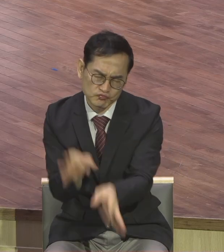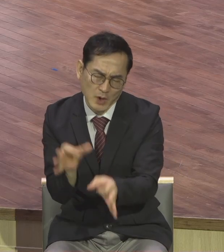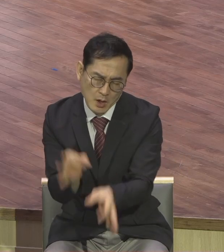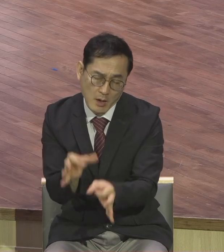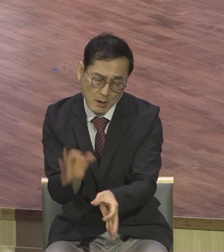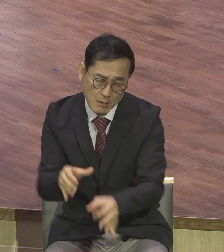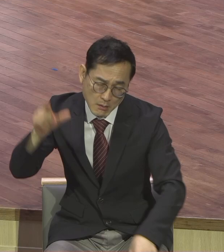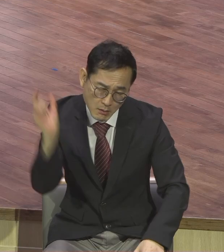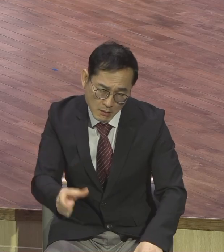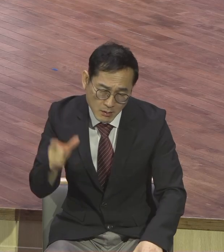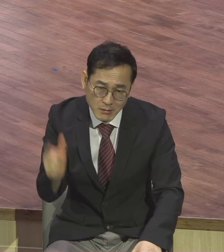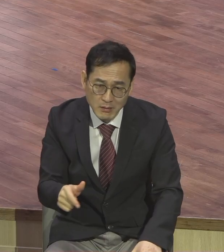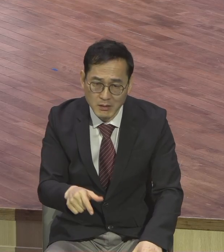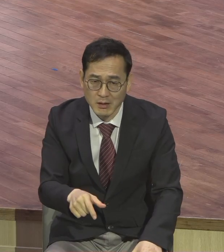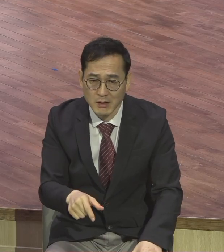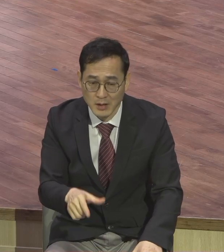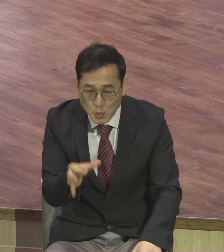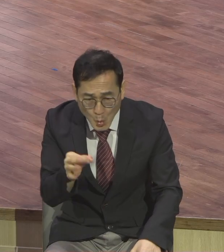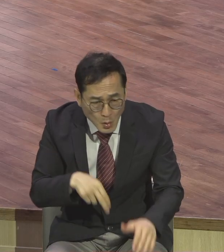그런데 이 돈이 어디로 갔는지,